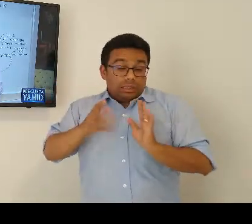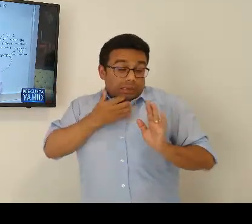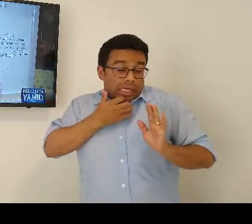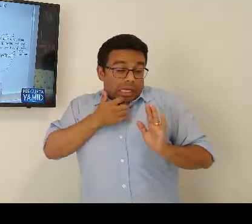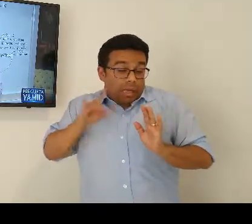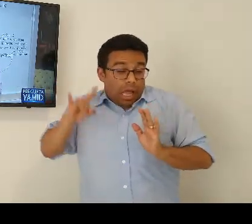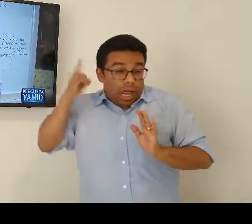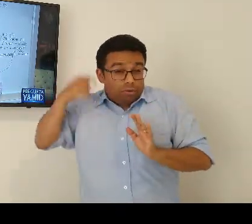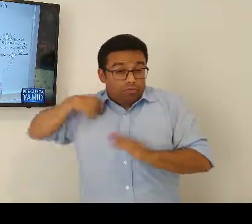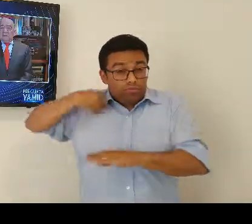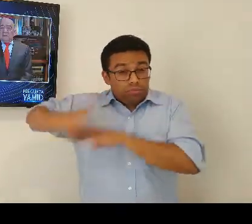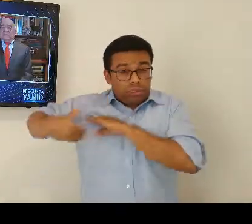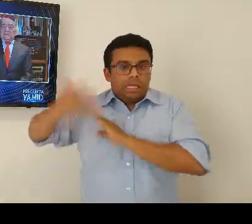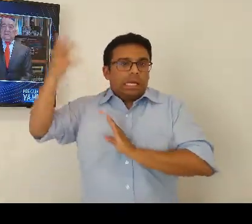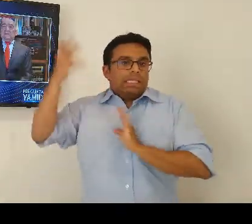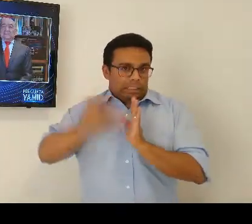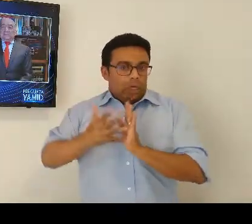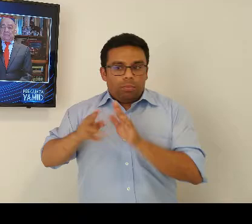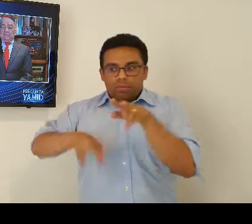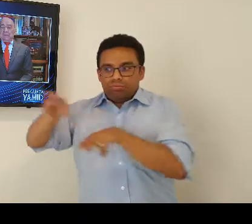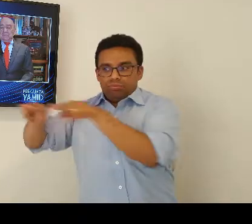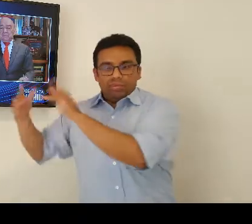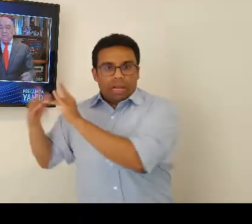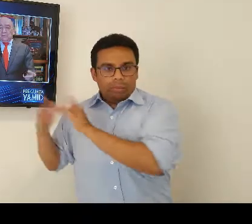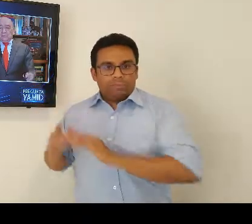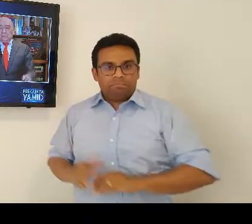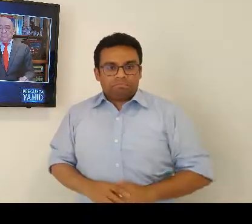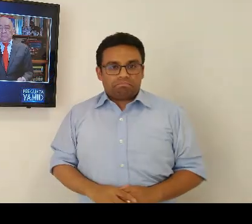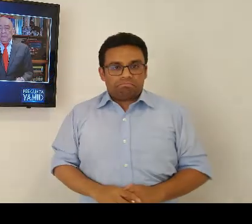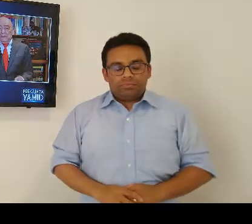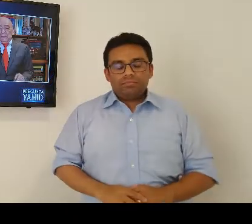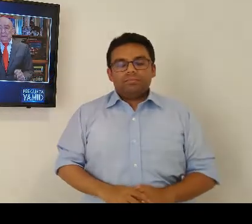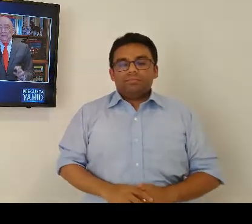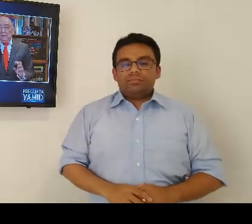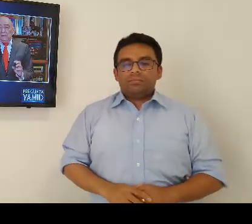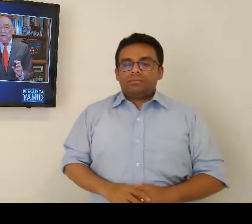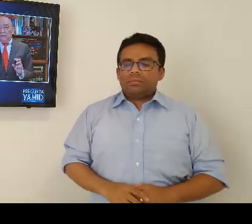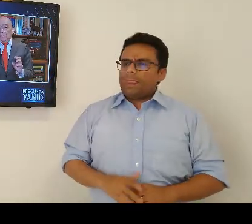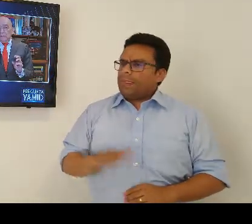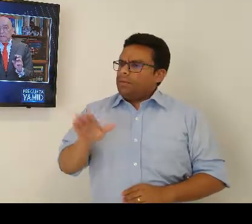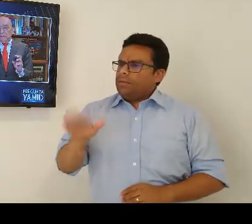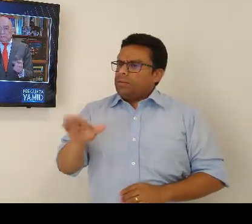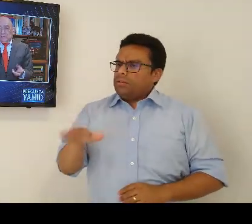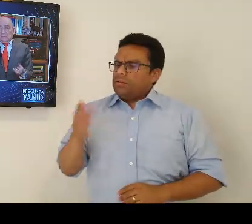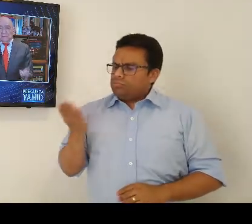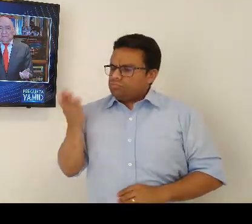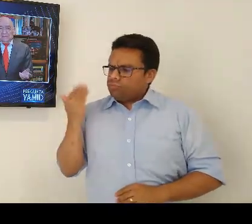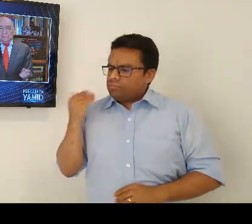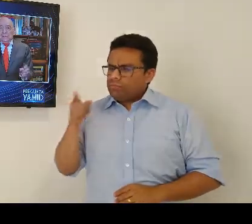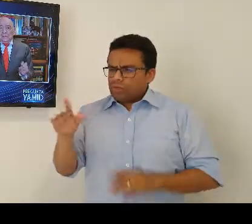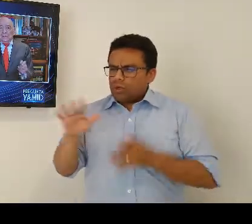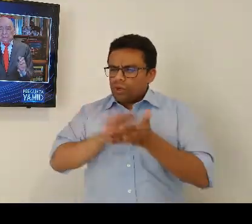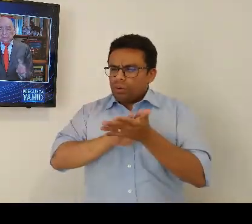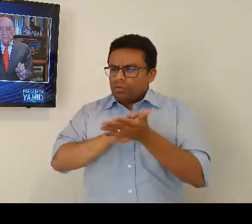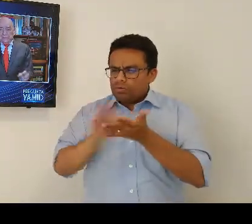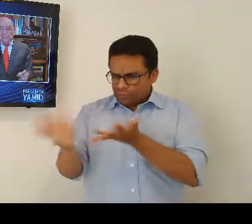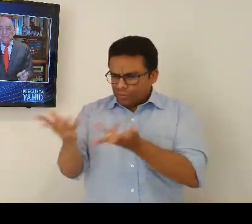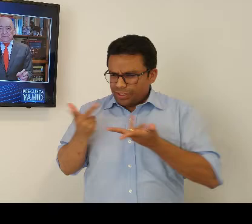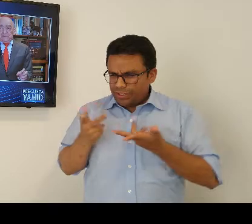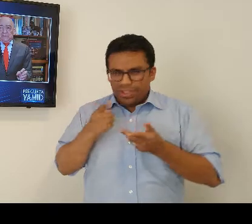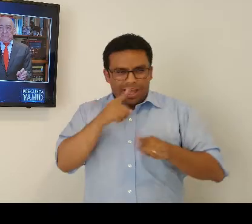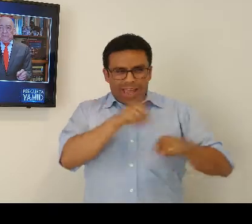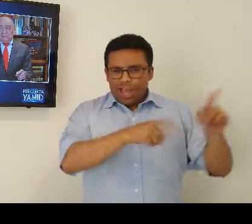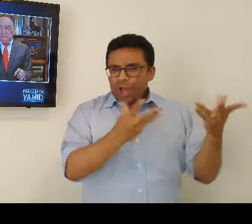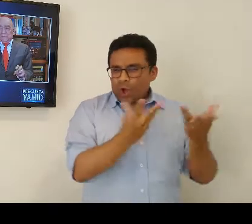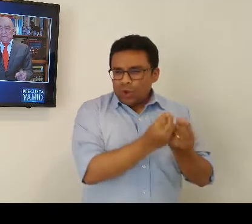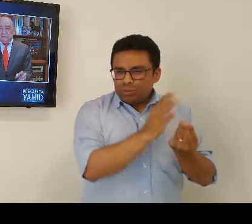llegar a crecer hasta 5000. Señora alcaldesa, usted me habló hace un momento de lo que le están comentando los